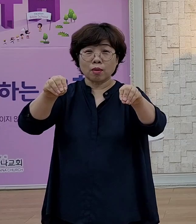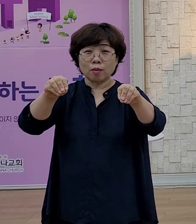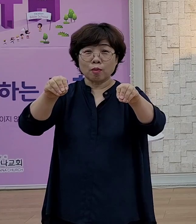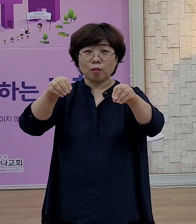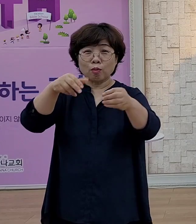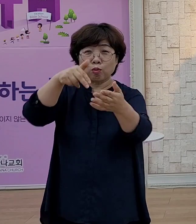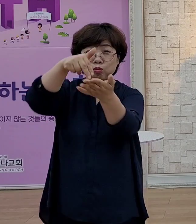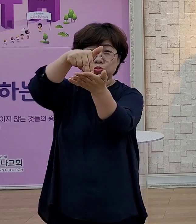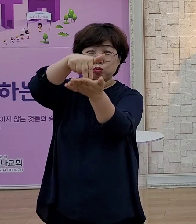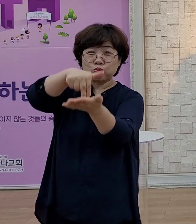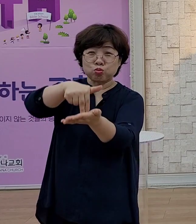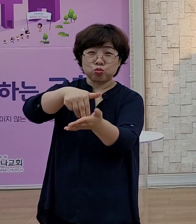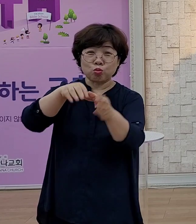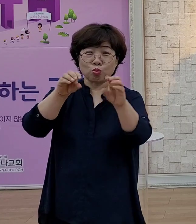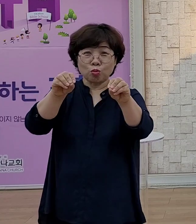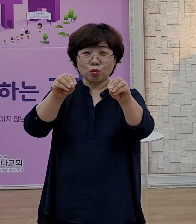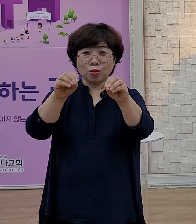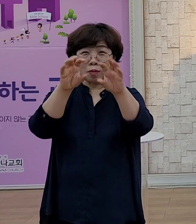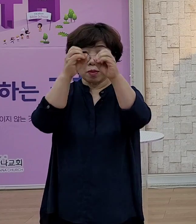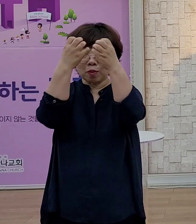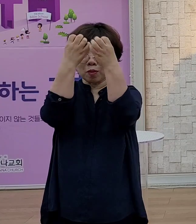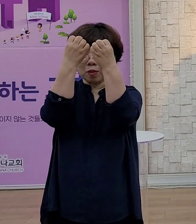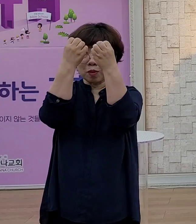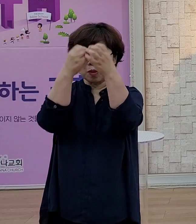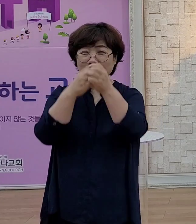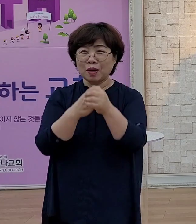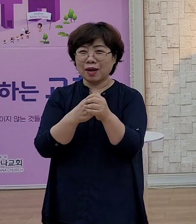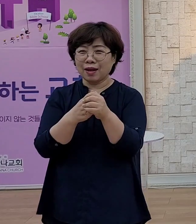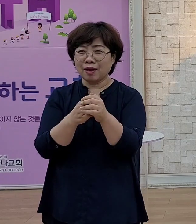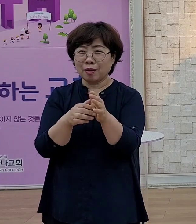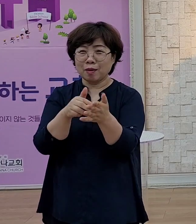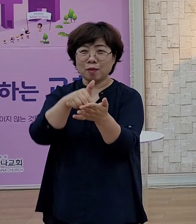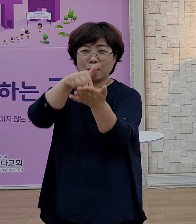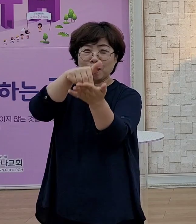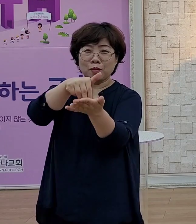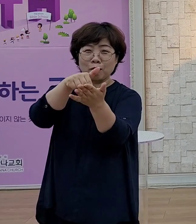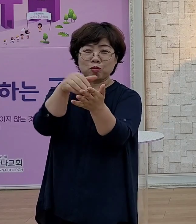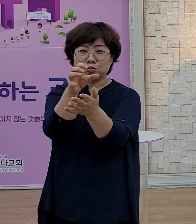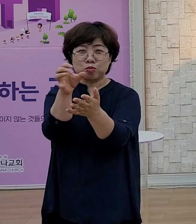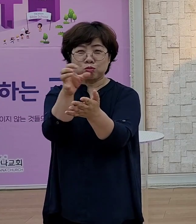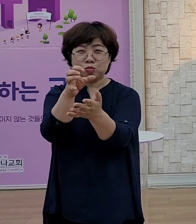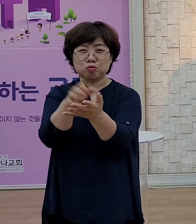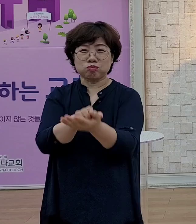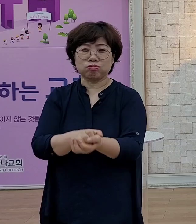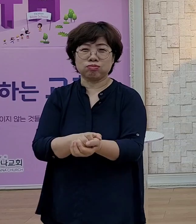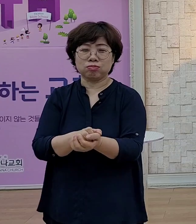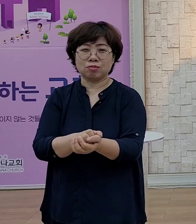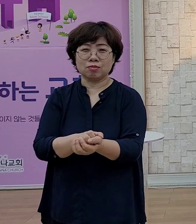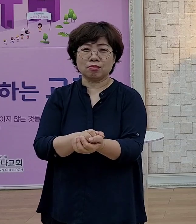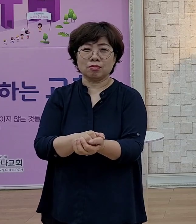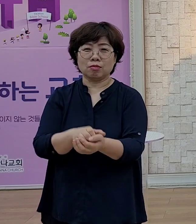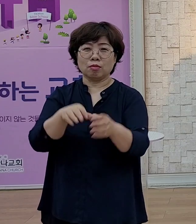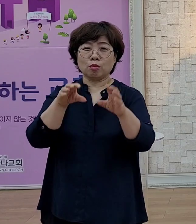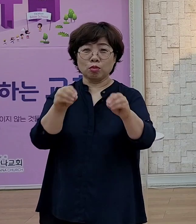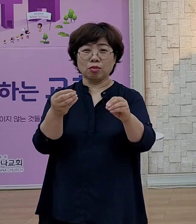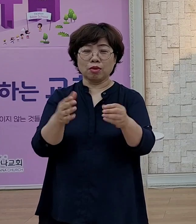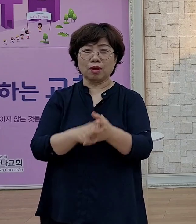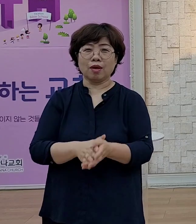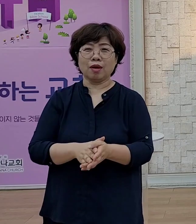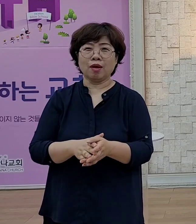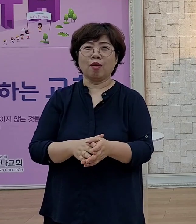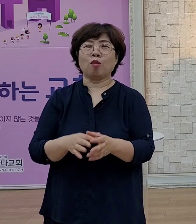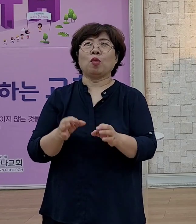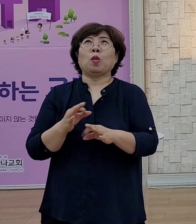우리 영화에서 보는 것처럼 막 끔뻑끔뻑하고 그 엘리베이터가 드드드드 떨리면서 내려오다가 섰는데 얘가